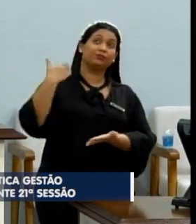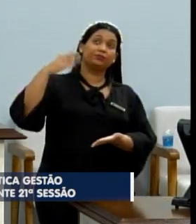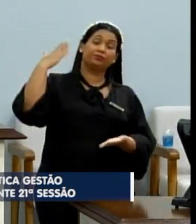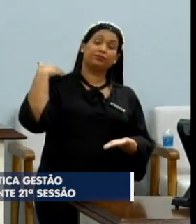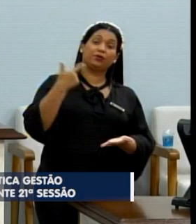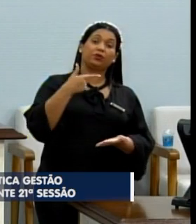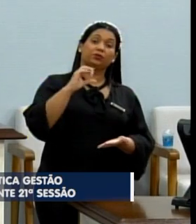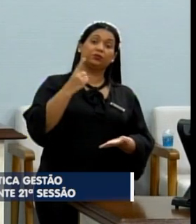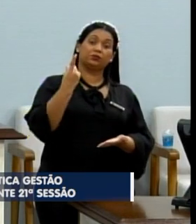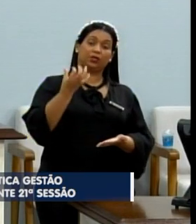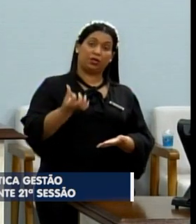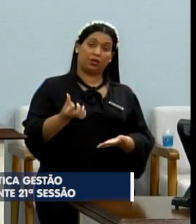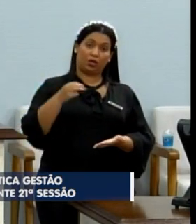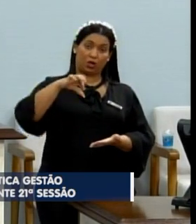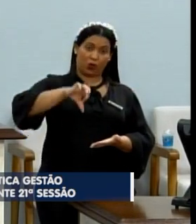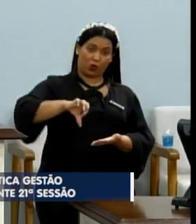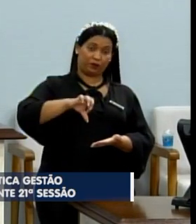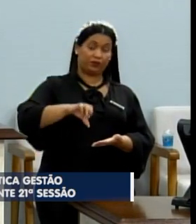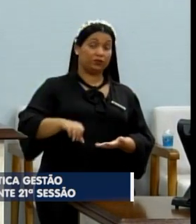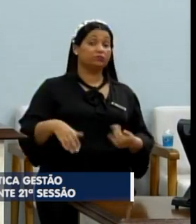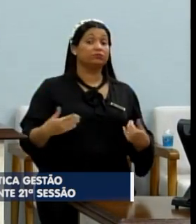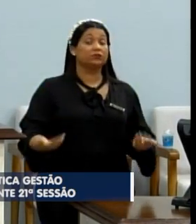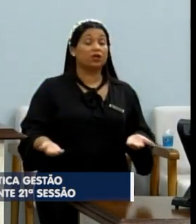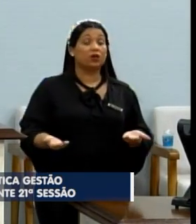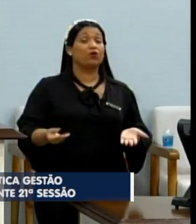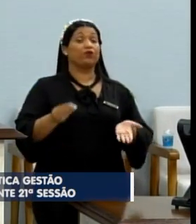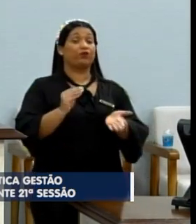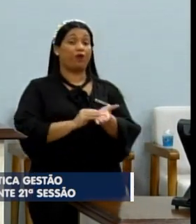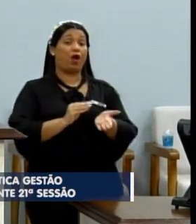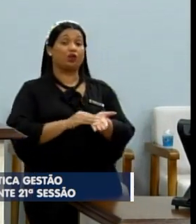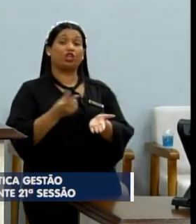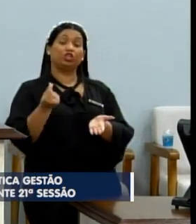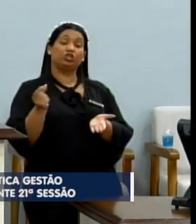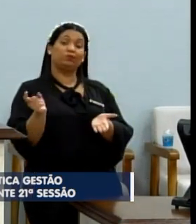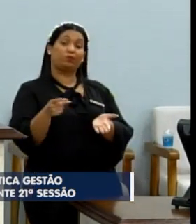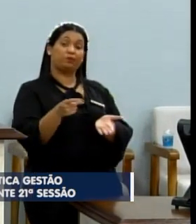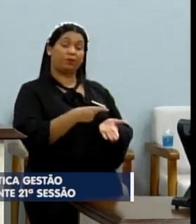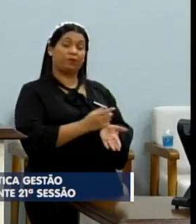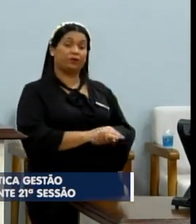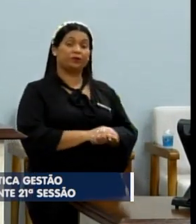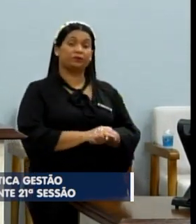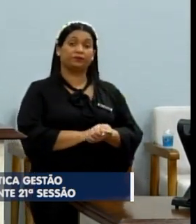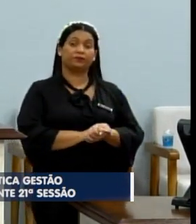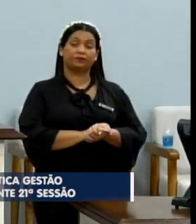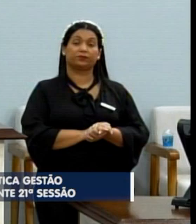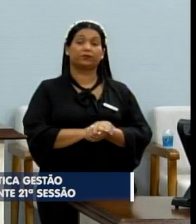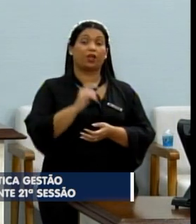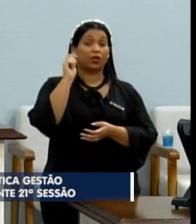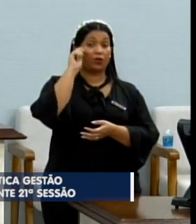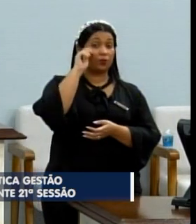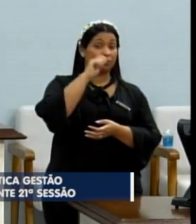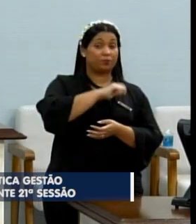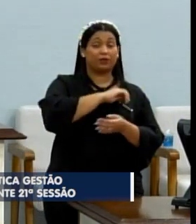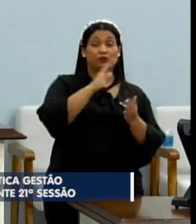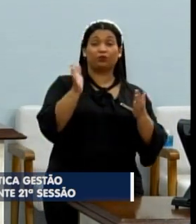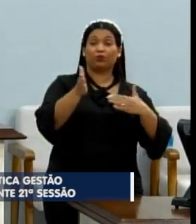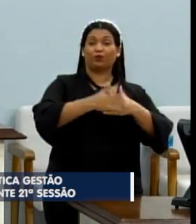então ou seja nós estamos deixando de arrecadar e o preto fechou uma unidade básica